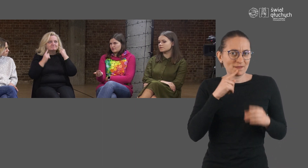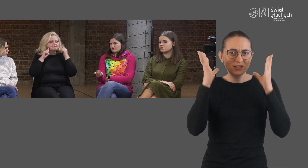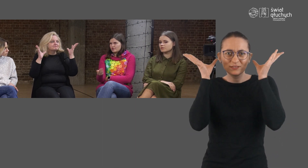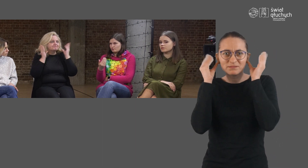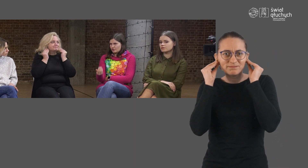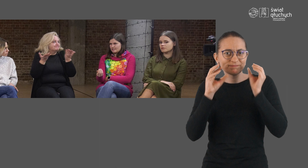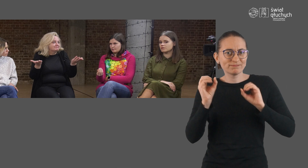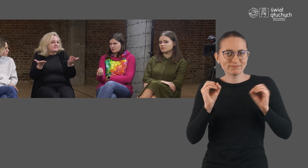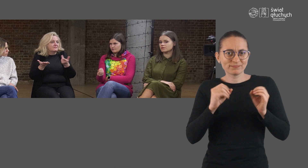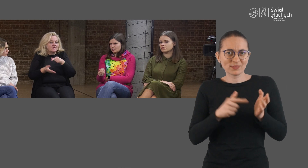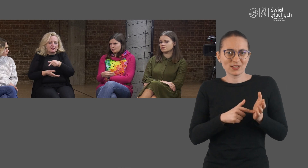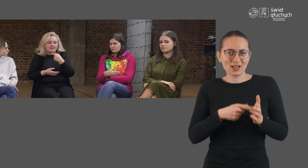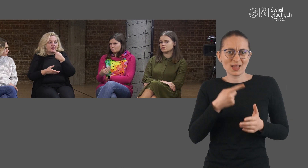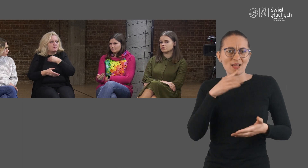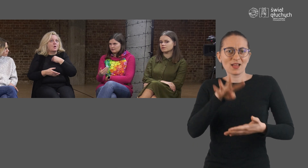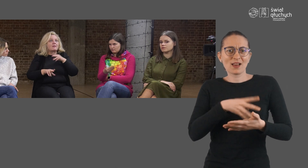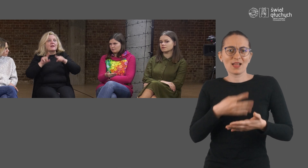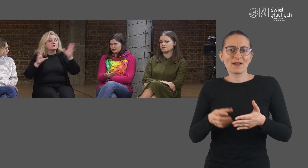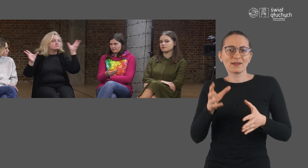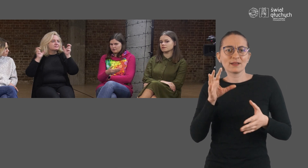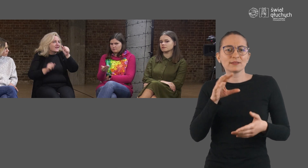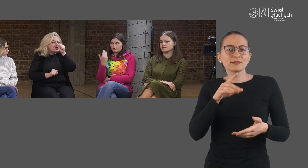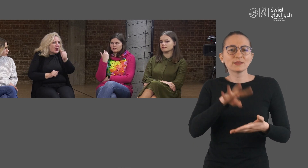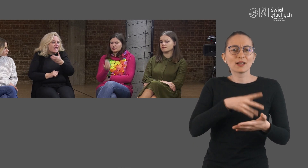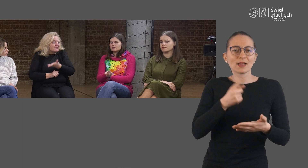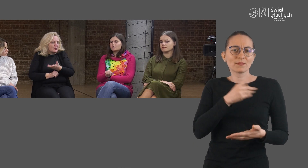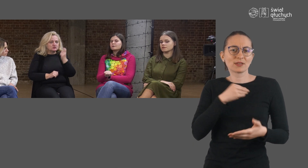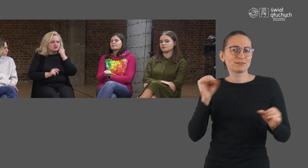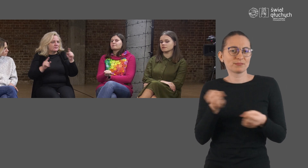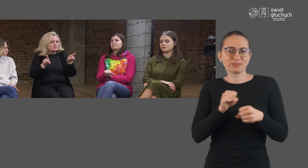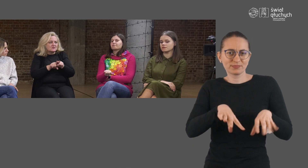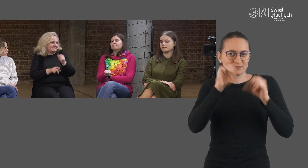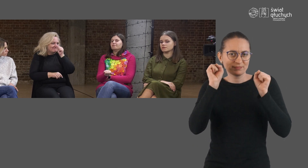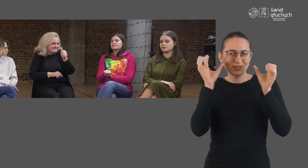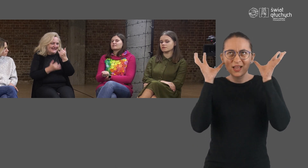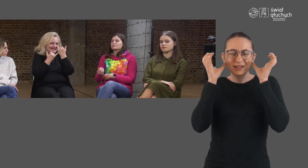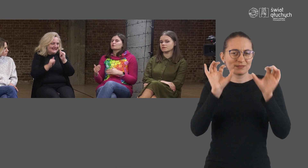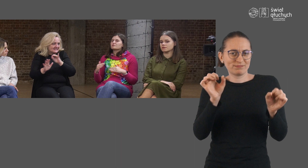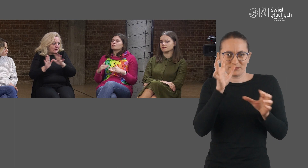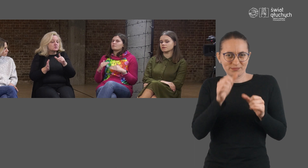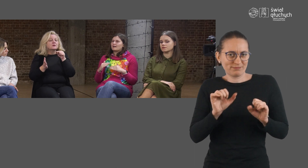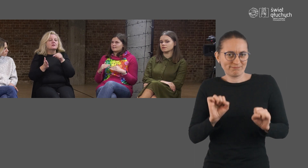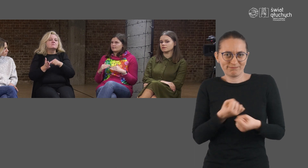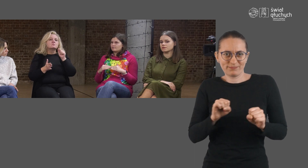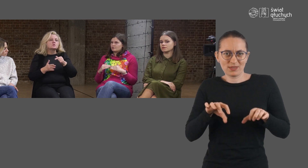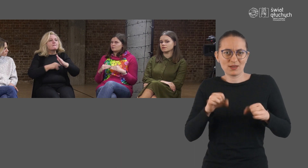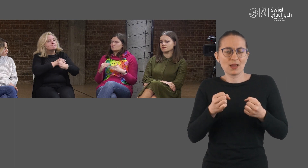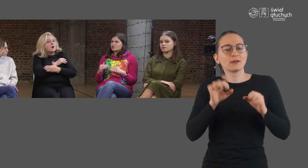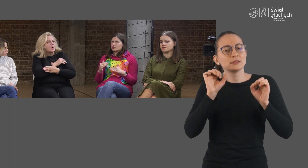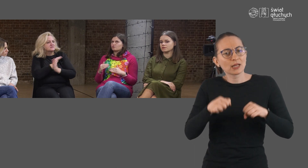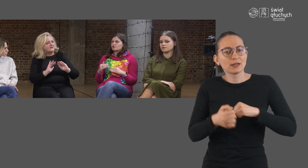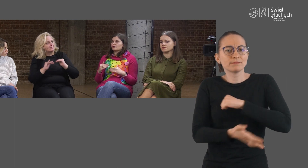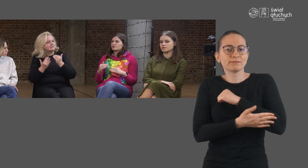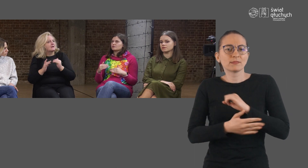tak? Zresztą nie nauczy się języka polskiego w taki sposób naturalny, jak normalne, jak słyszące dziecko. Więc jakby musimy mieć jakąś bazę, żeby